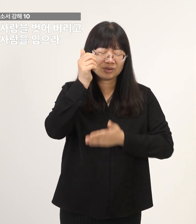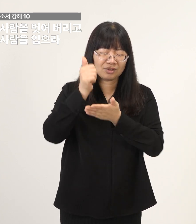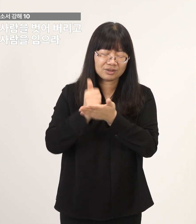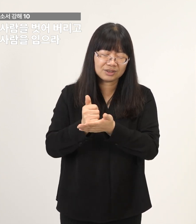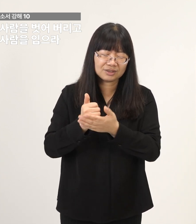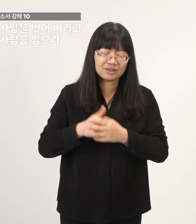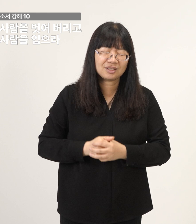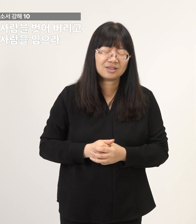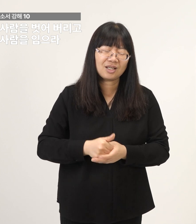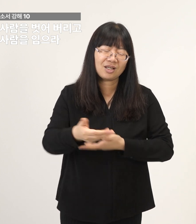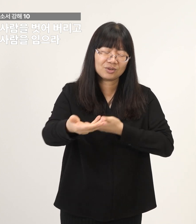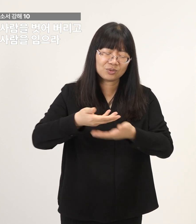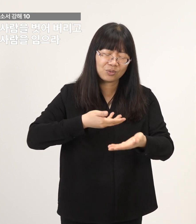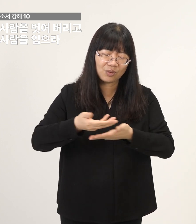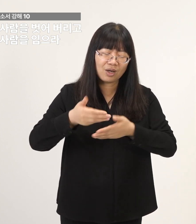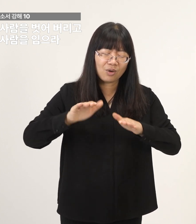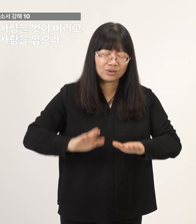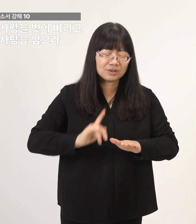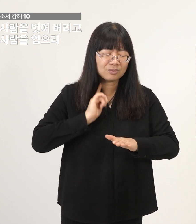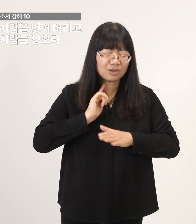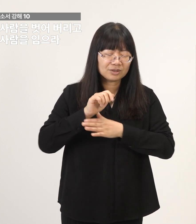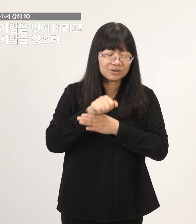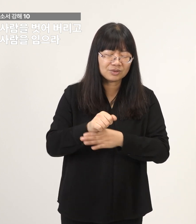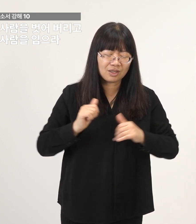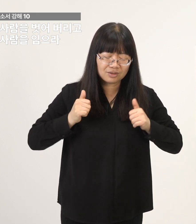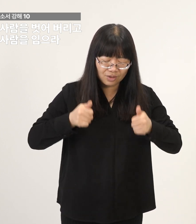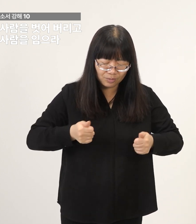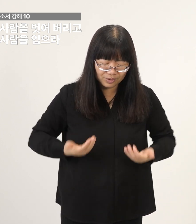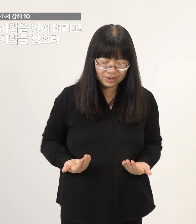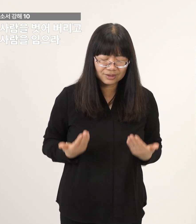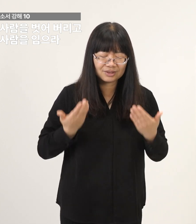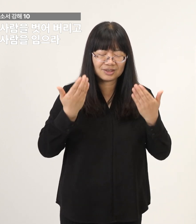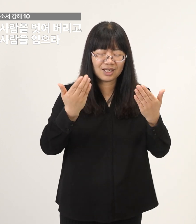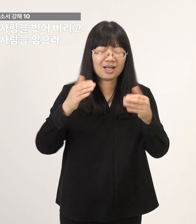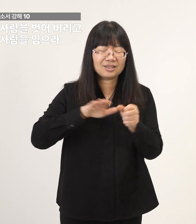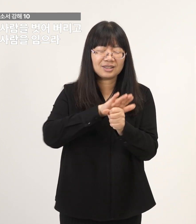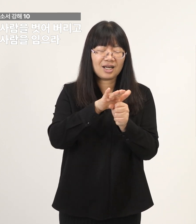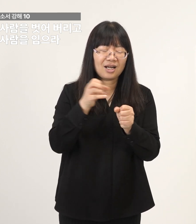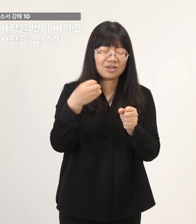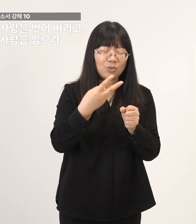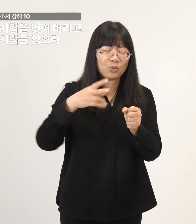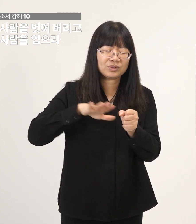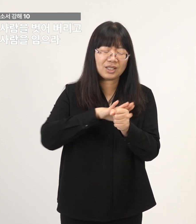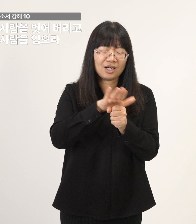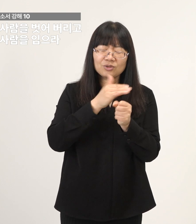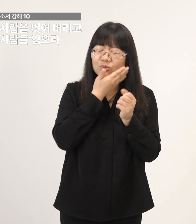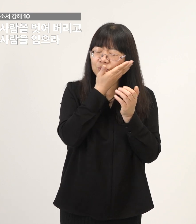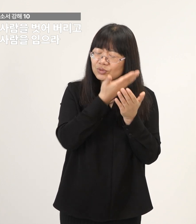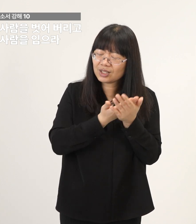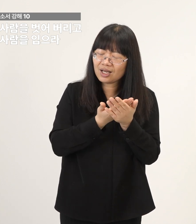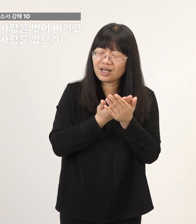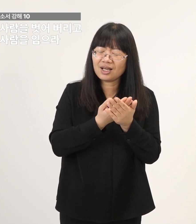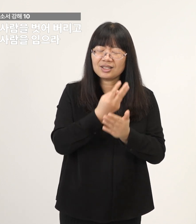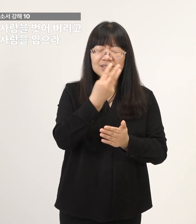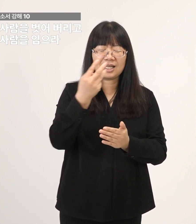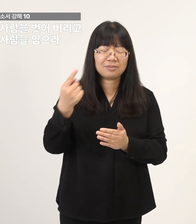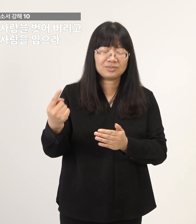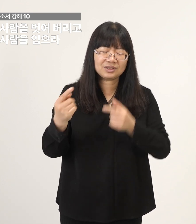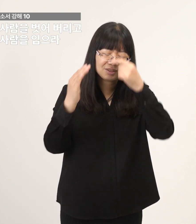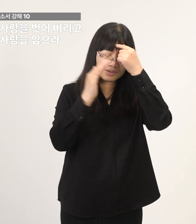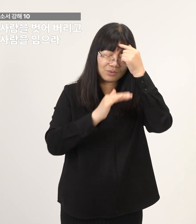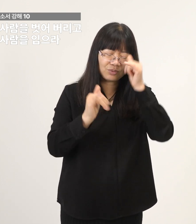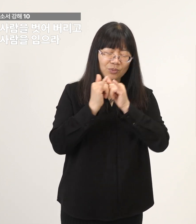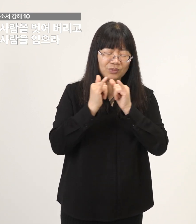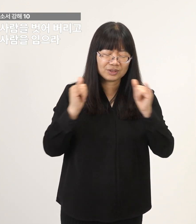성령님의 교통하심이 오늘 머리 숙여 경배를 드리는 사랑하고 사랑하는 귀한 3일의